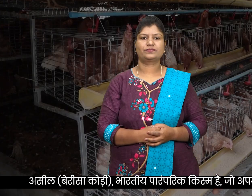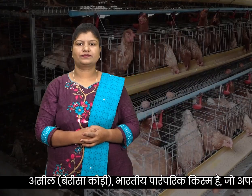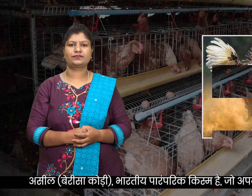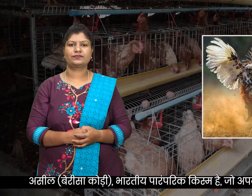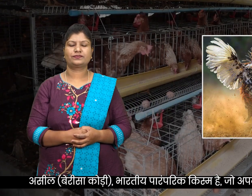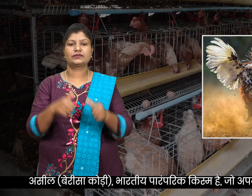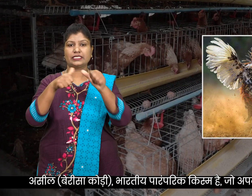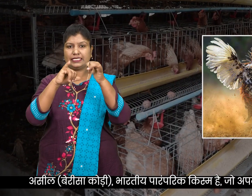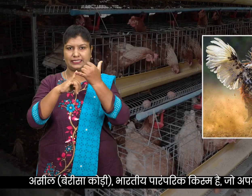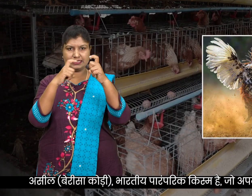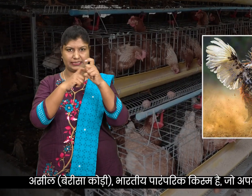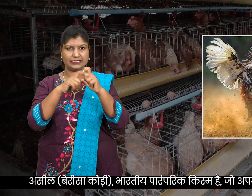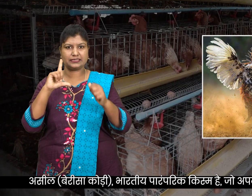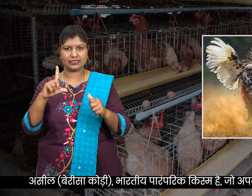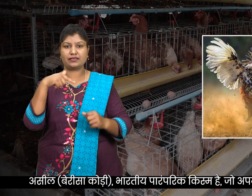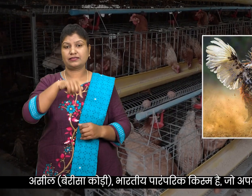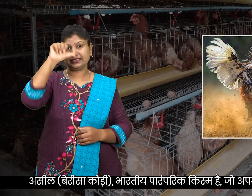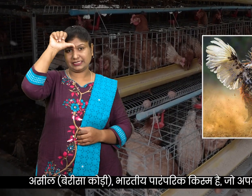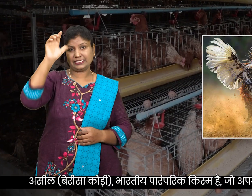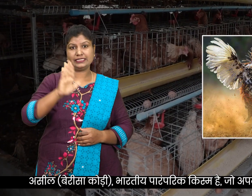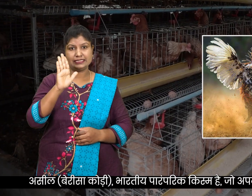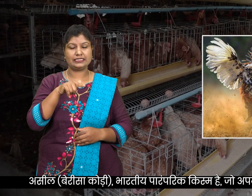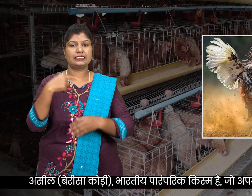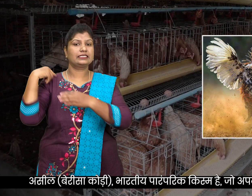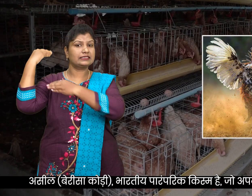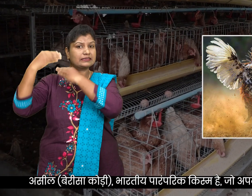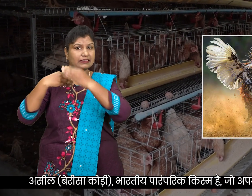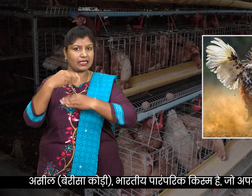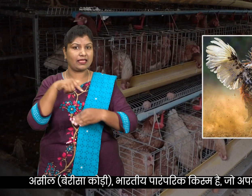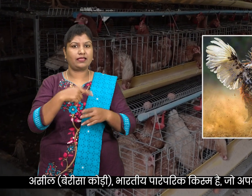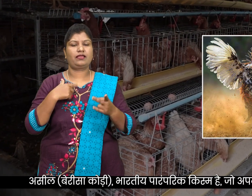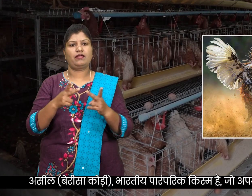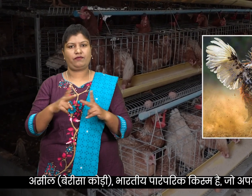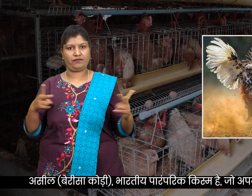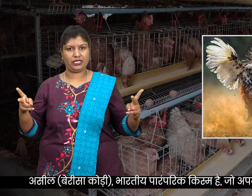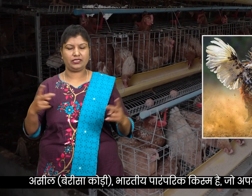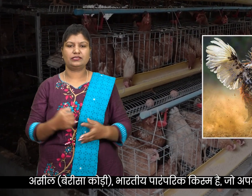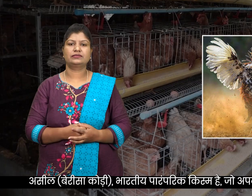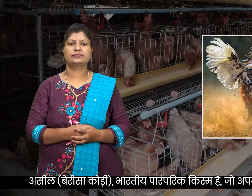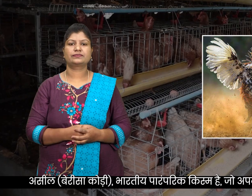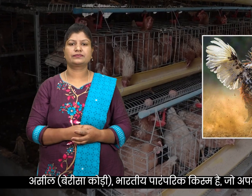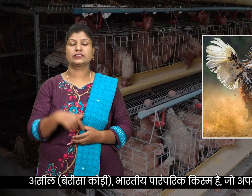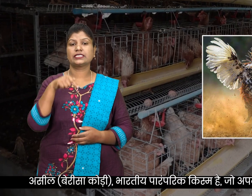असील बेरिसा खोड़ी भारतीय पारंपरिक किस्म में है, जो अपनी उच्च सहनी